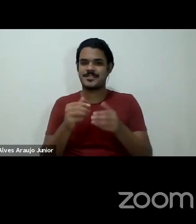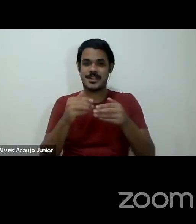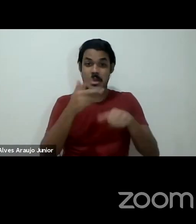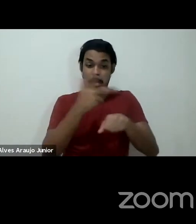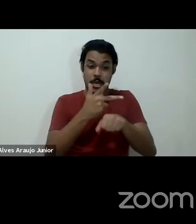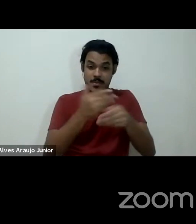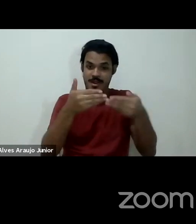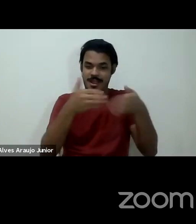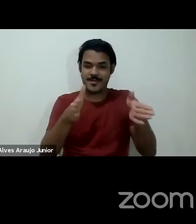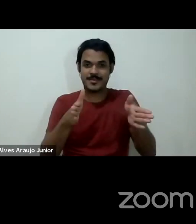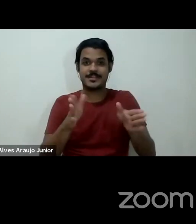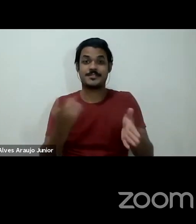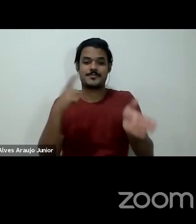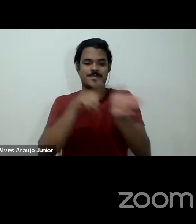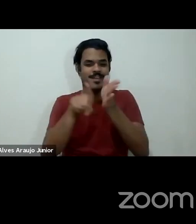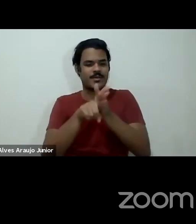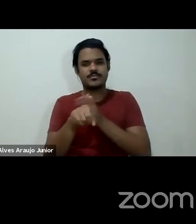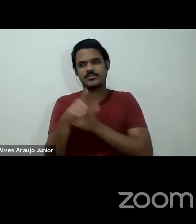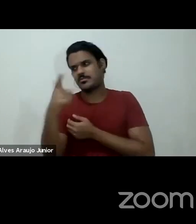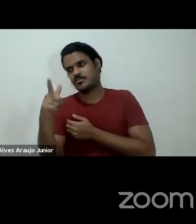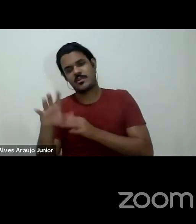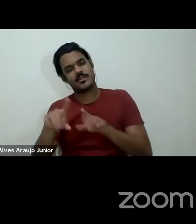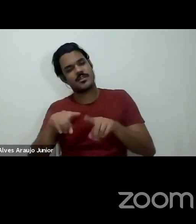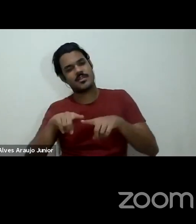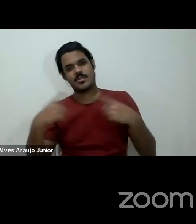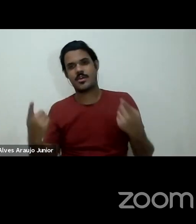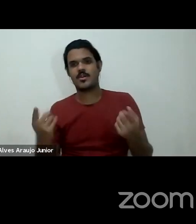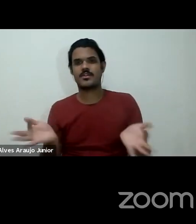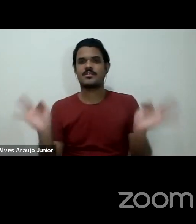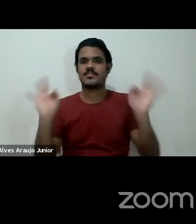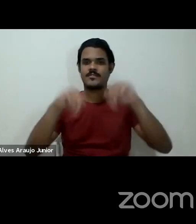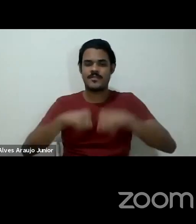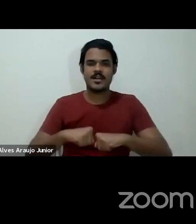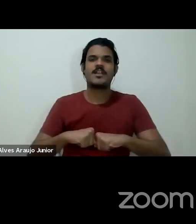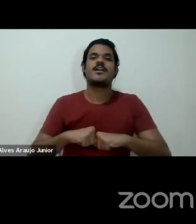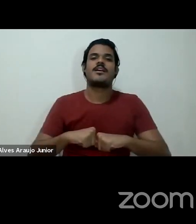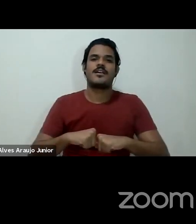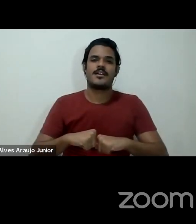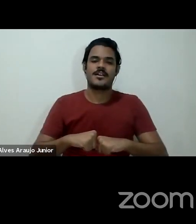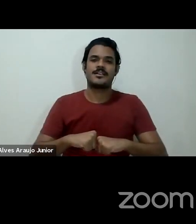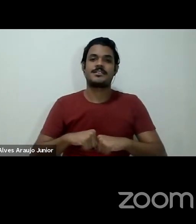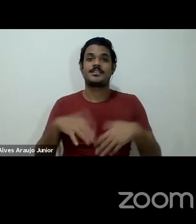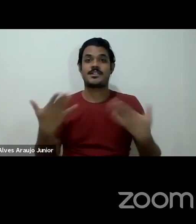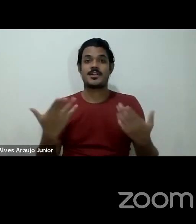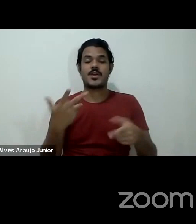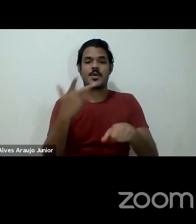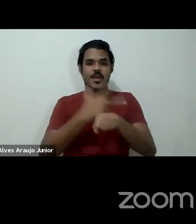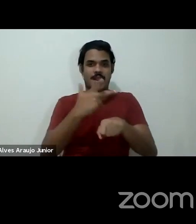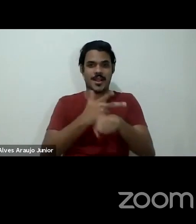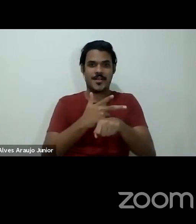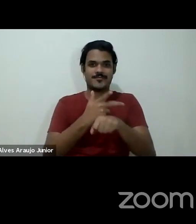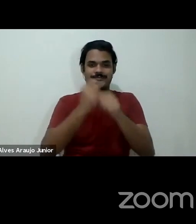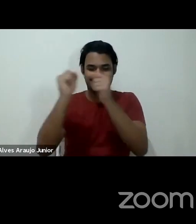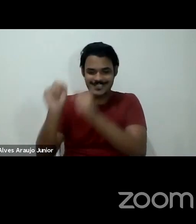Se não houver perguntas, a gente pode ir encerrando, então, por gentileza,